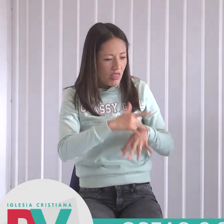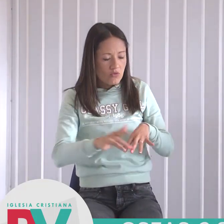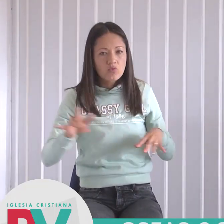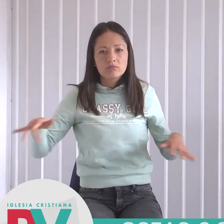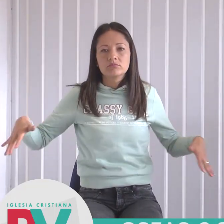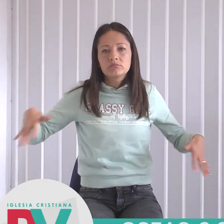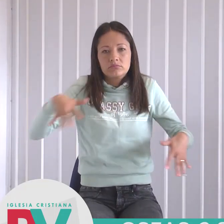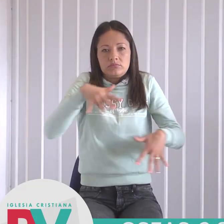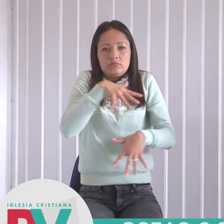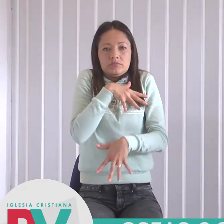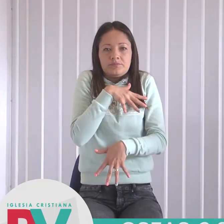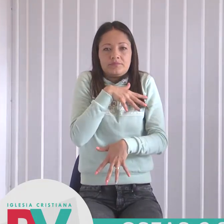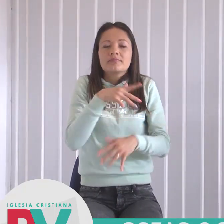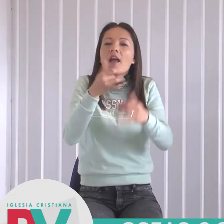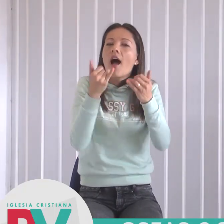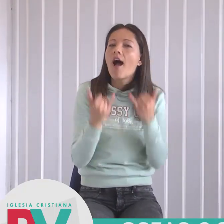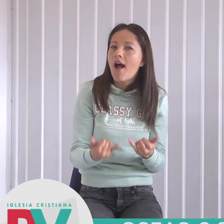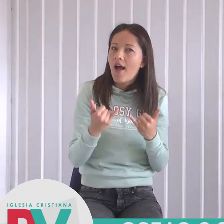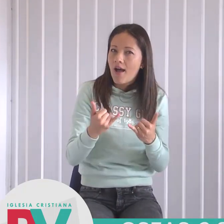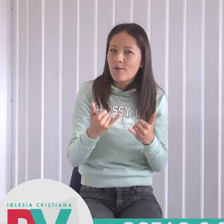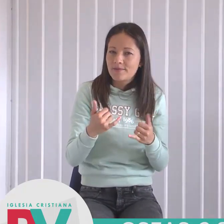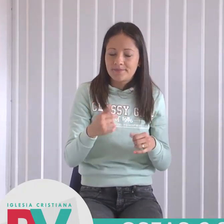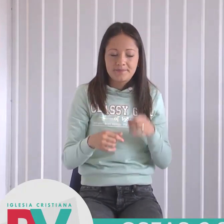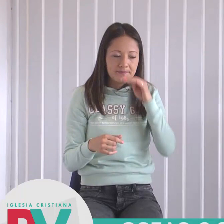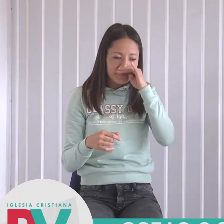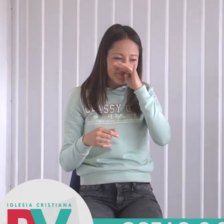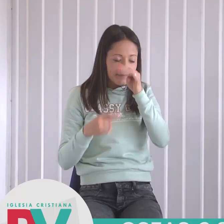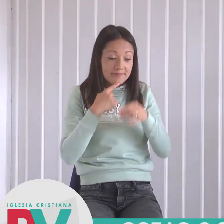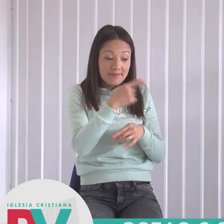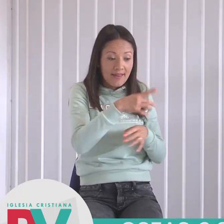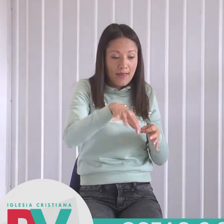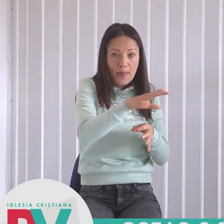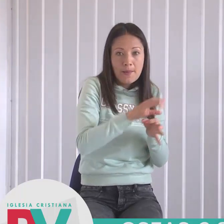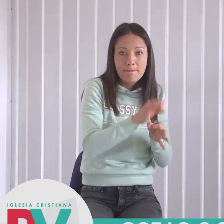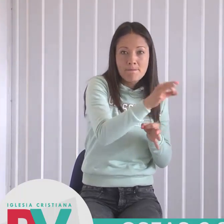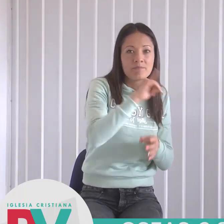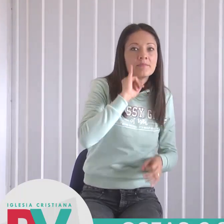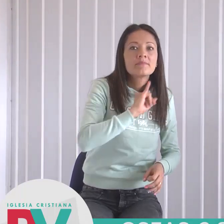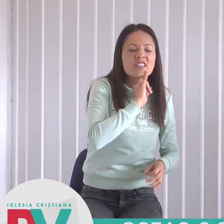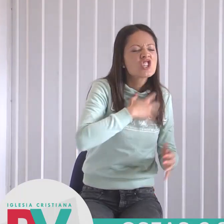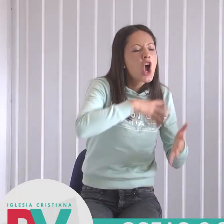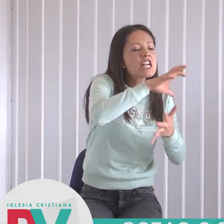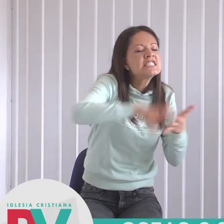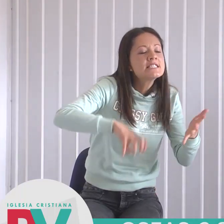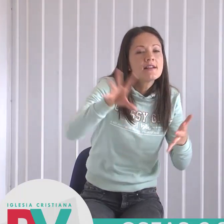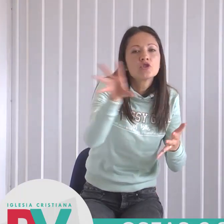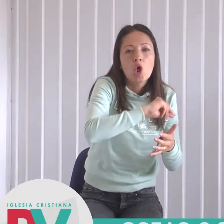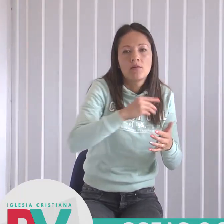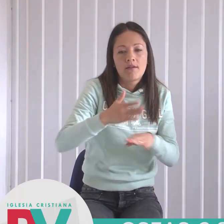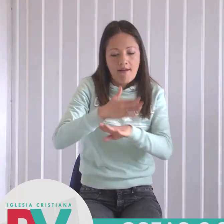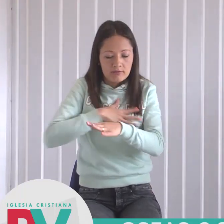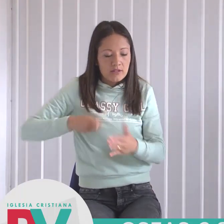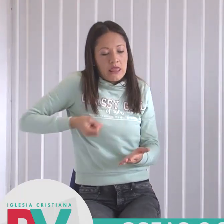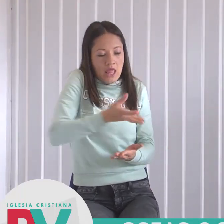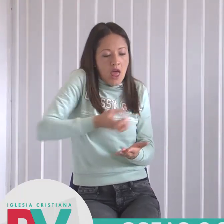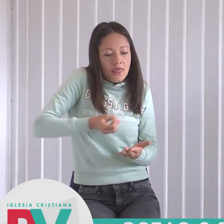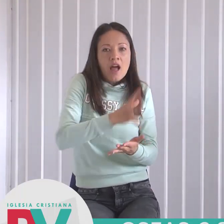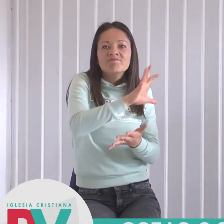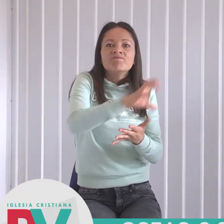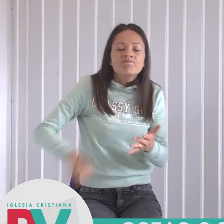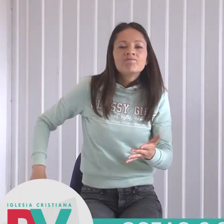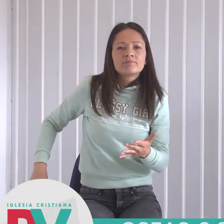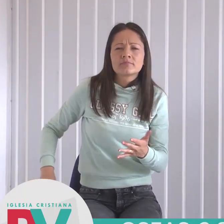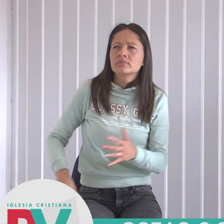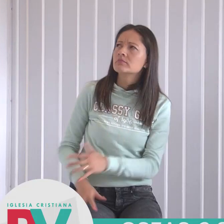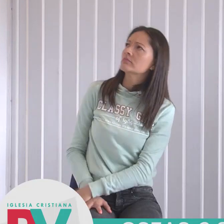desnudez. Ahora le dijo a este pueblo, yo les quitaré todo eso que les había dado. ¿Y eso cómo